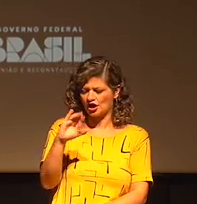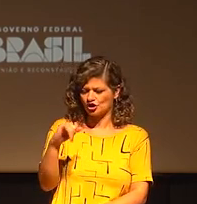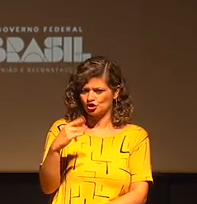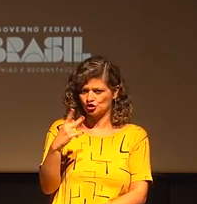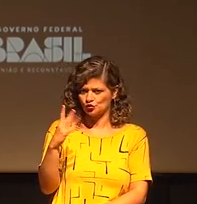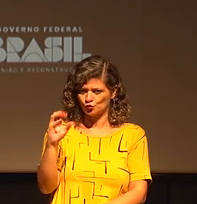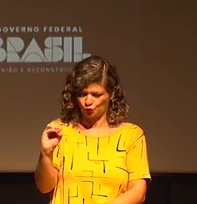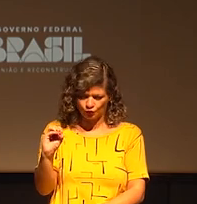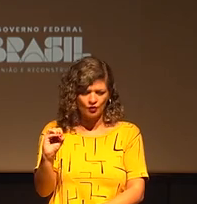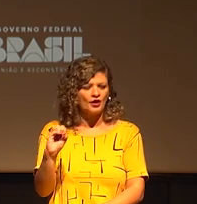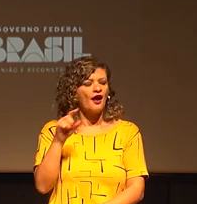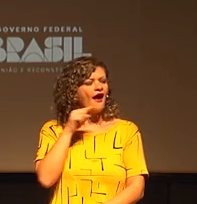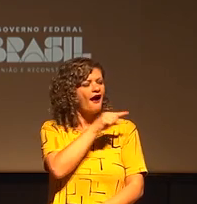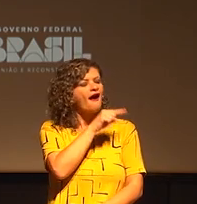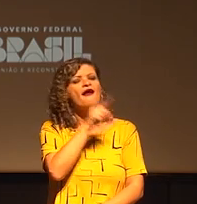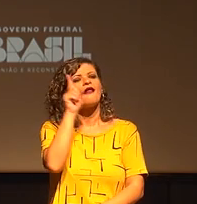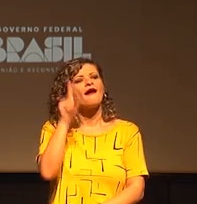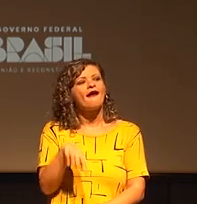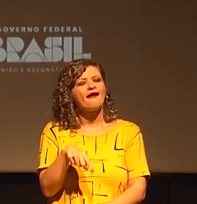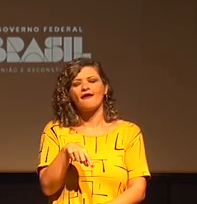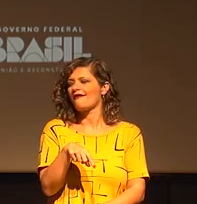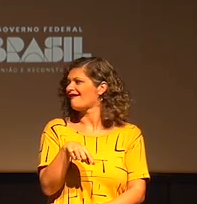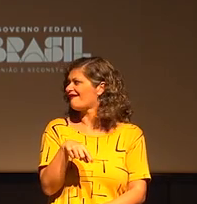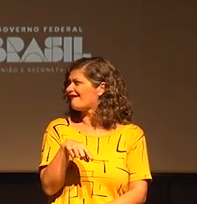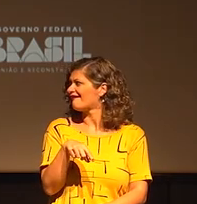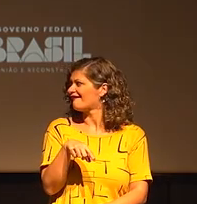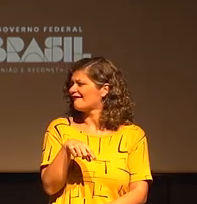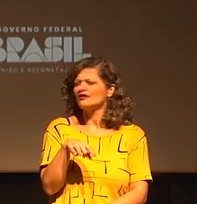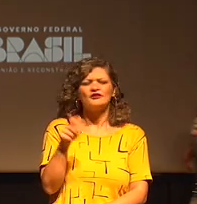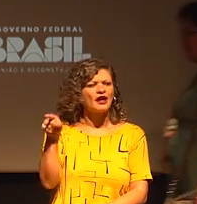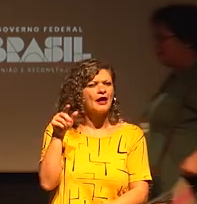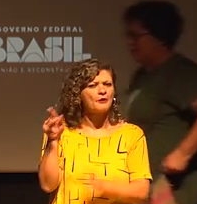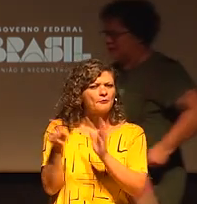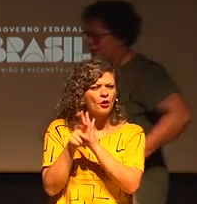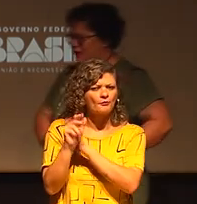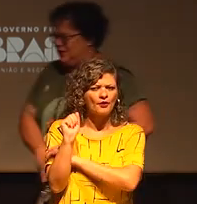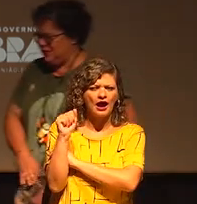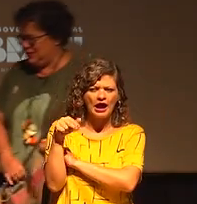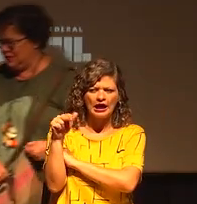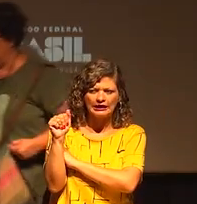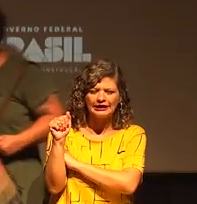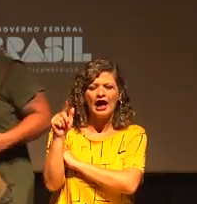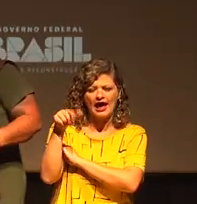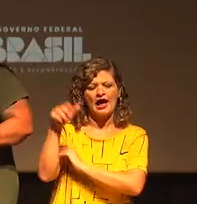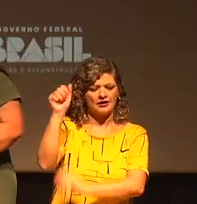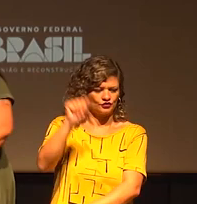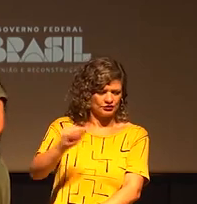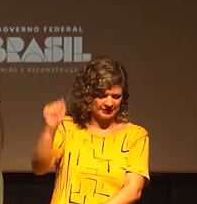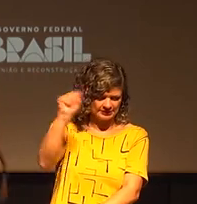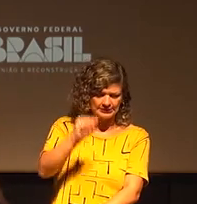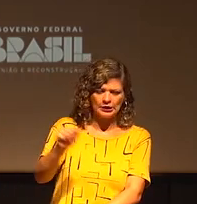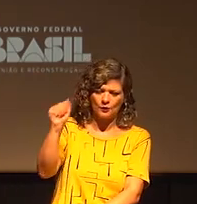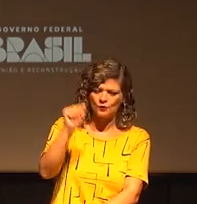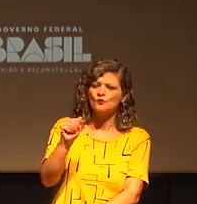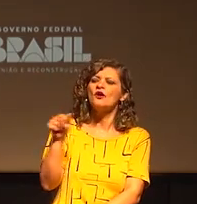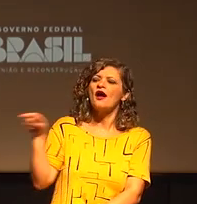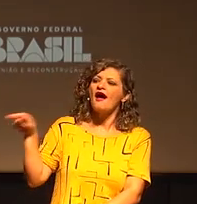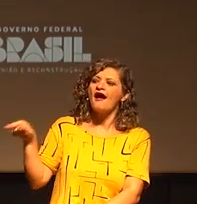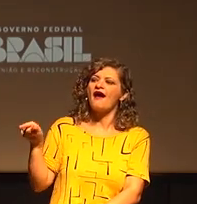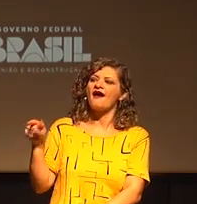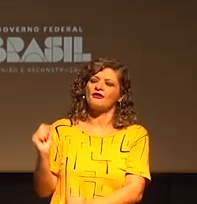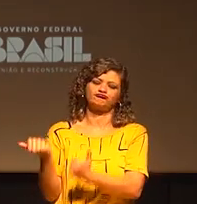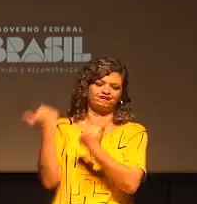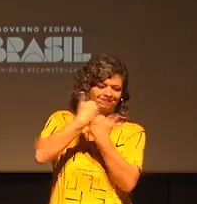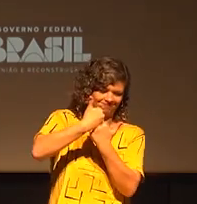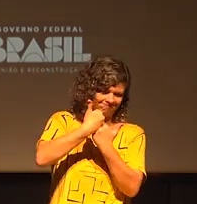vem eh a a Ana né do da do mtst da associação e também veio no lugar da